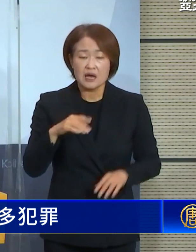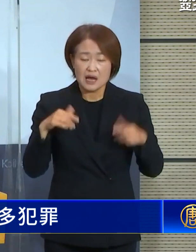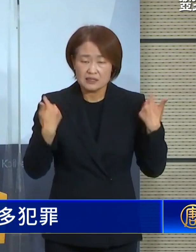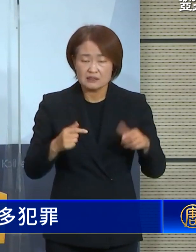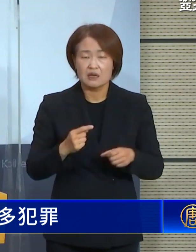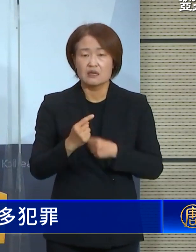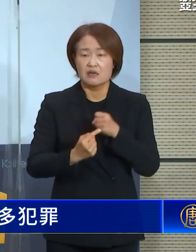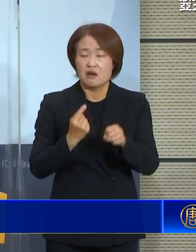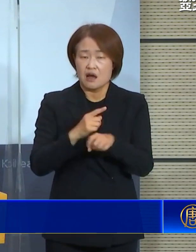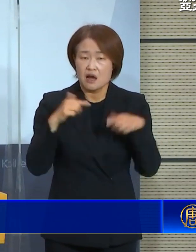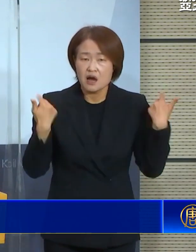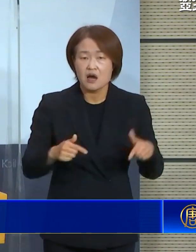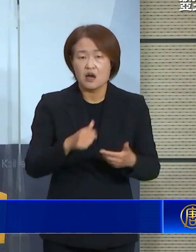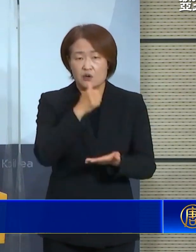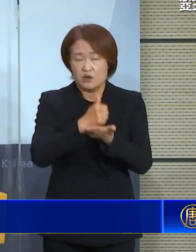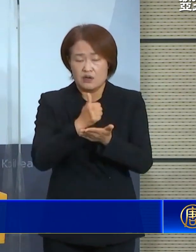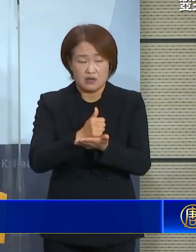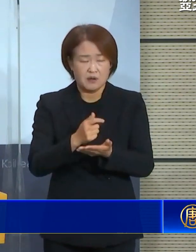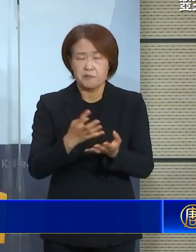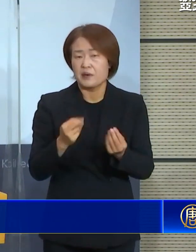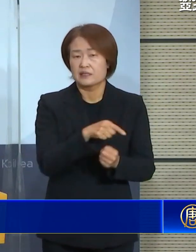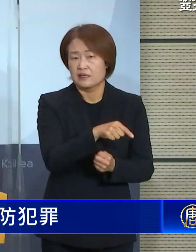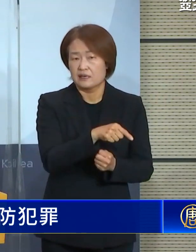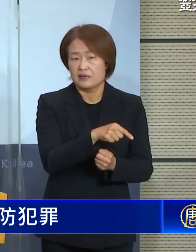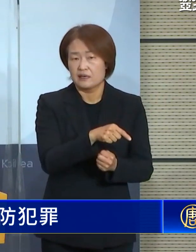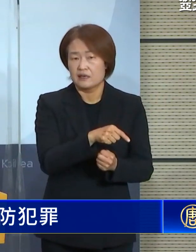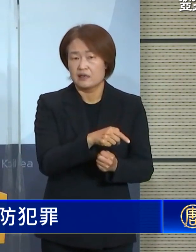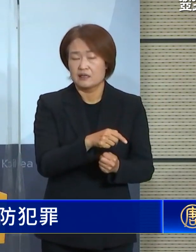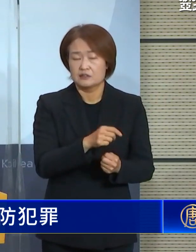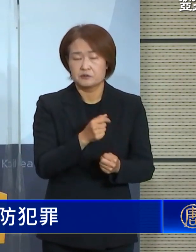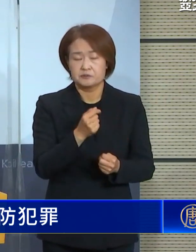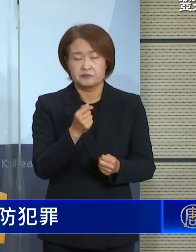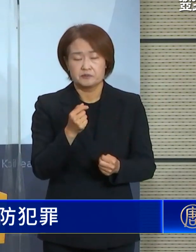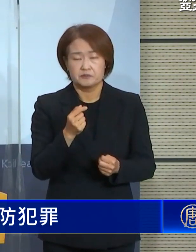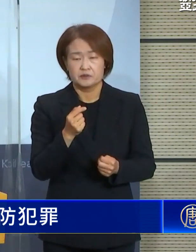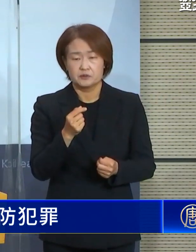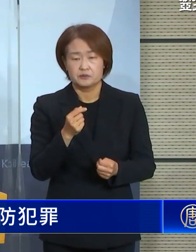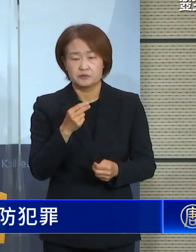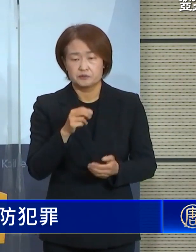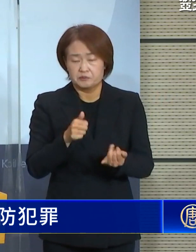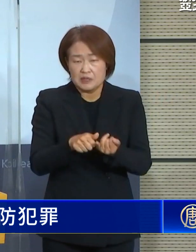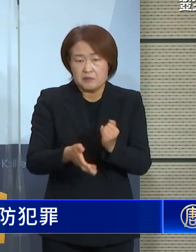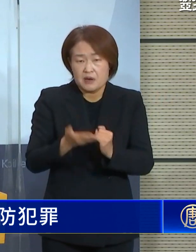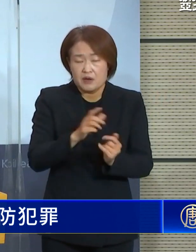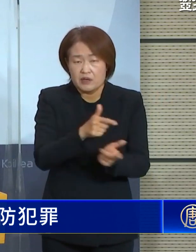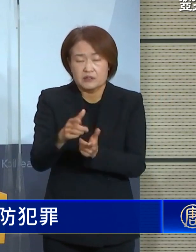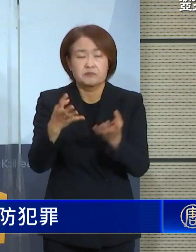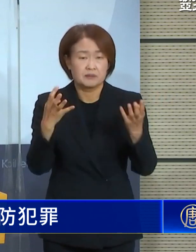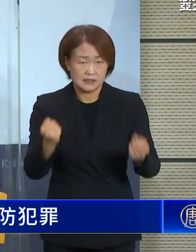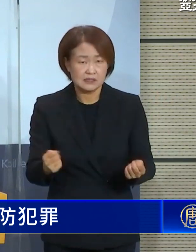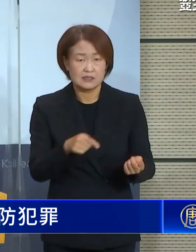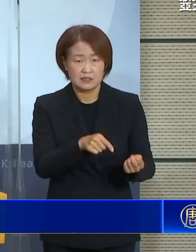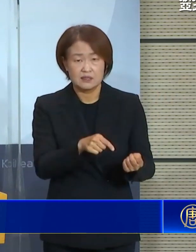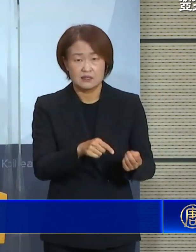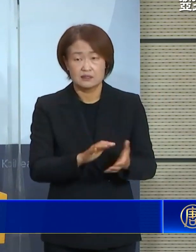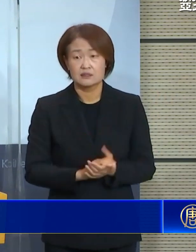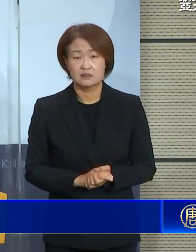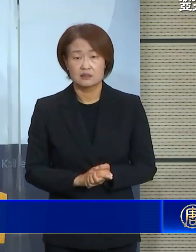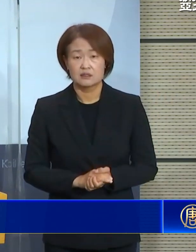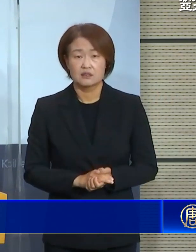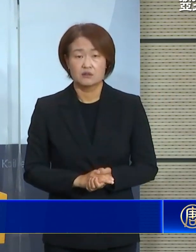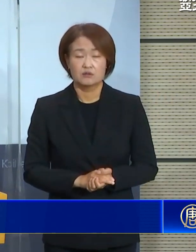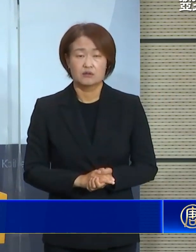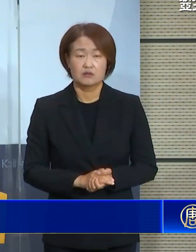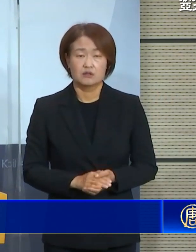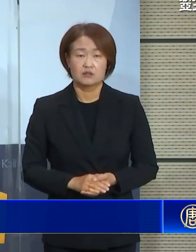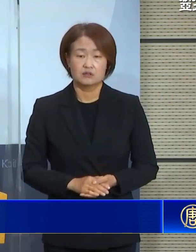발생합니다그런행사장에는그래서아무래도저희경찰의기본업무가범죄예방그리고또그교통무질서